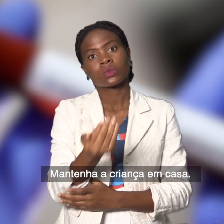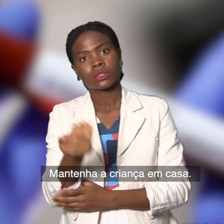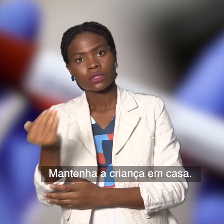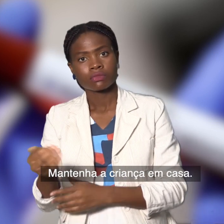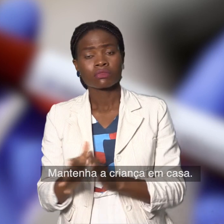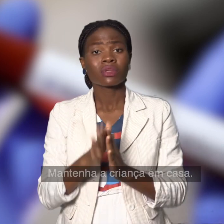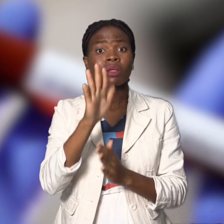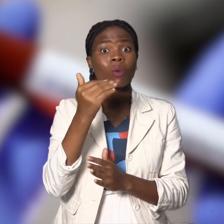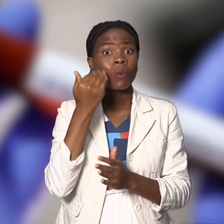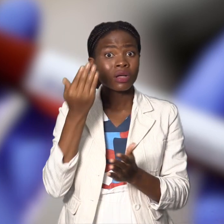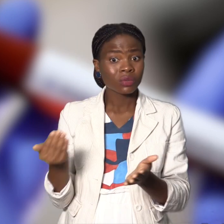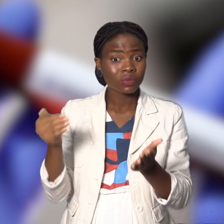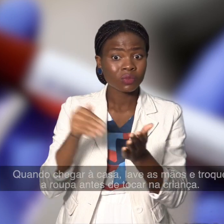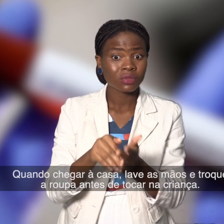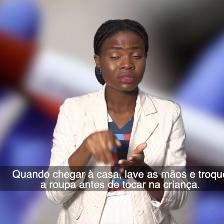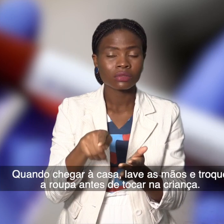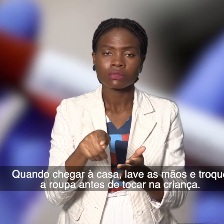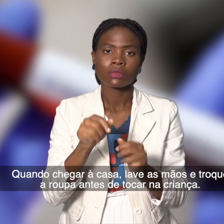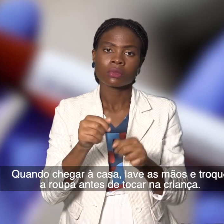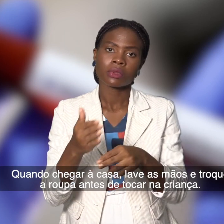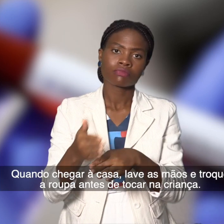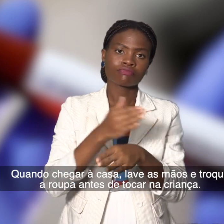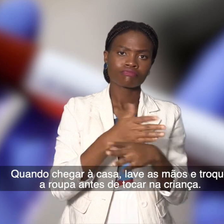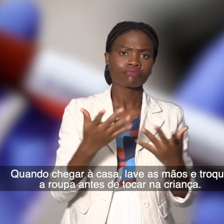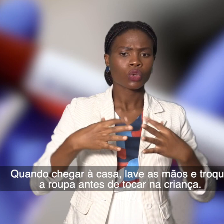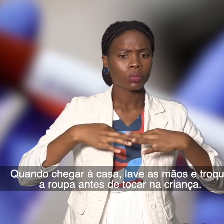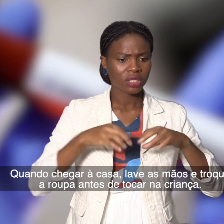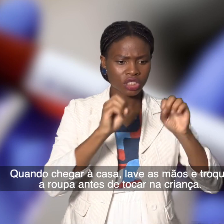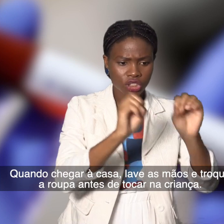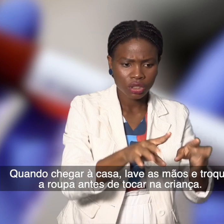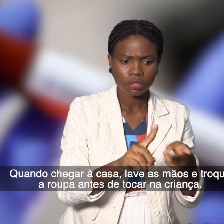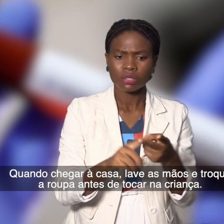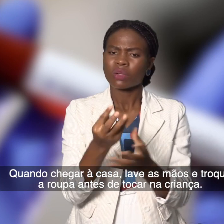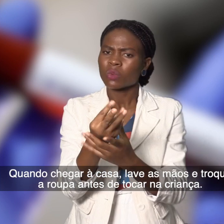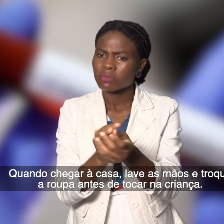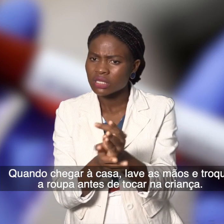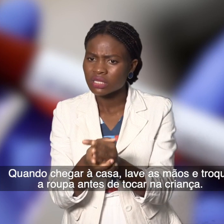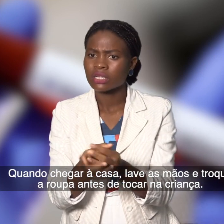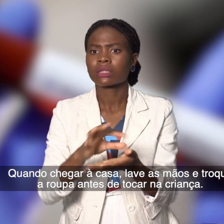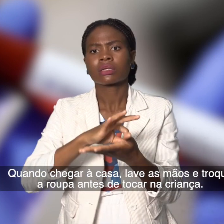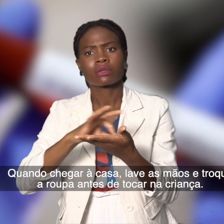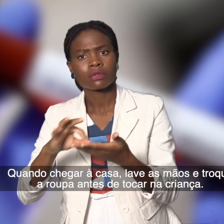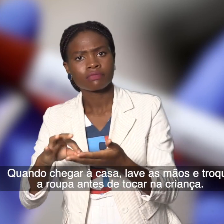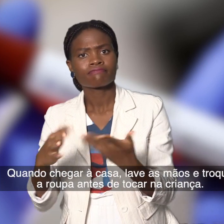criança em casa. Quando chegar à casa, lave as mãos e troque a roupa antes de tocar na criança.